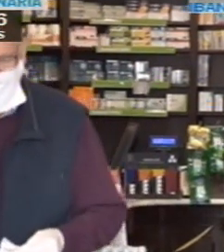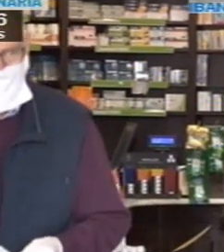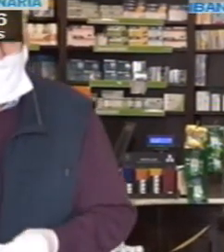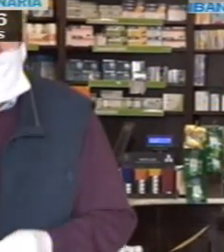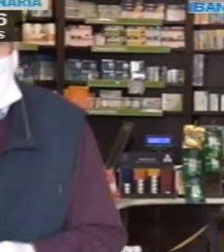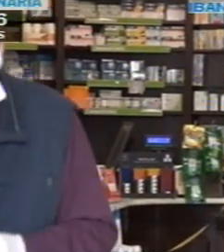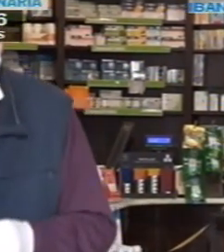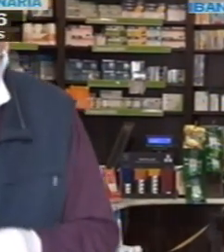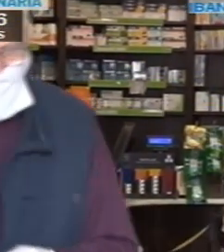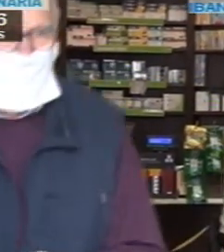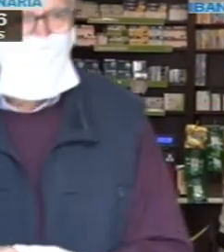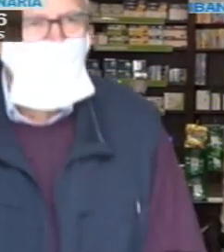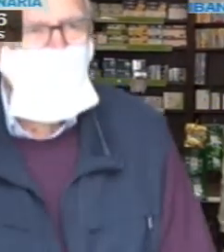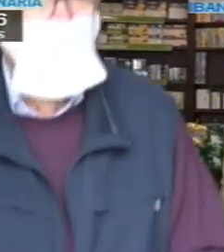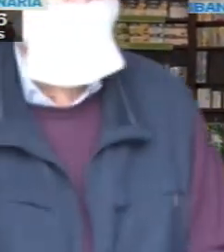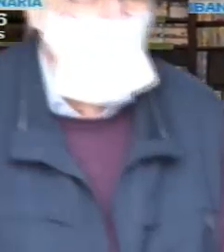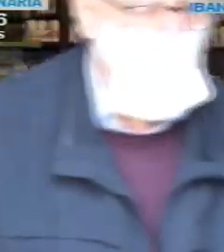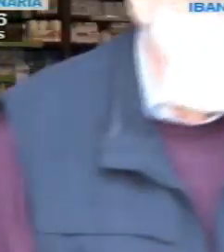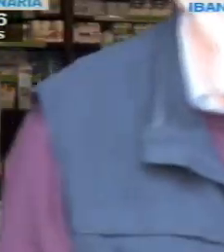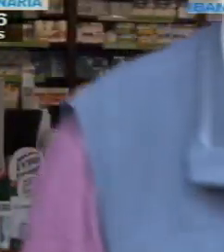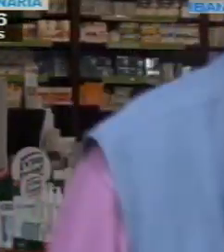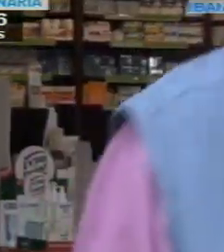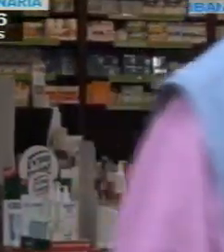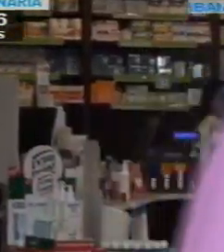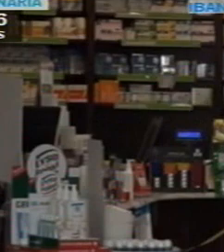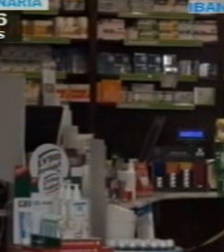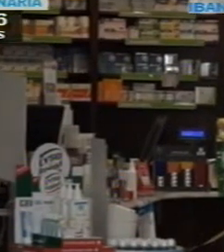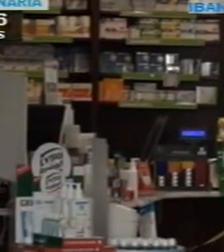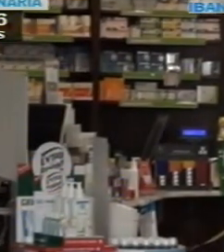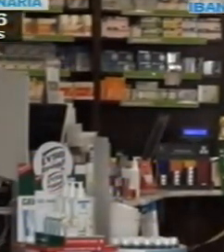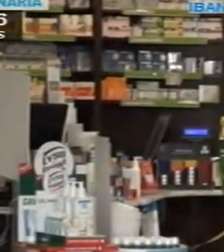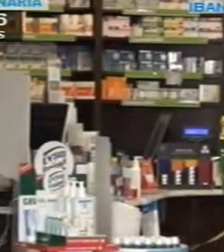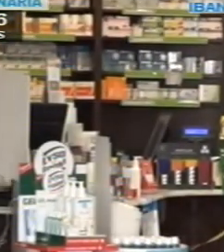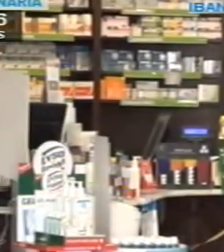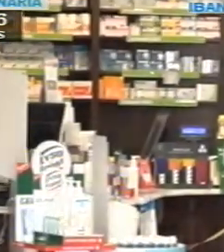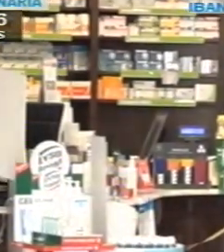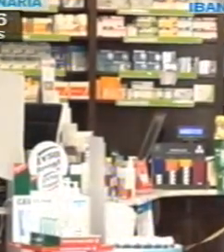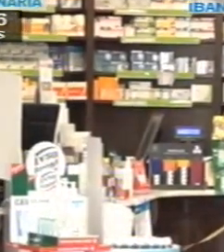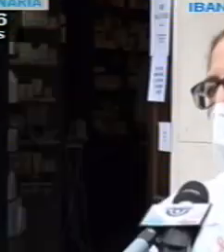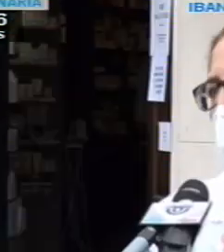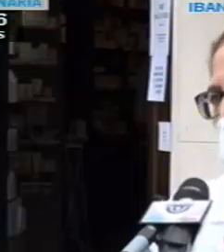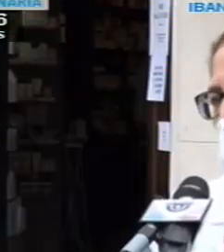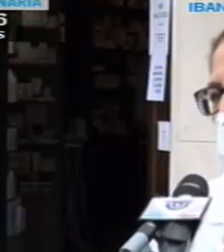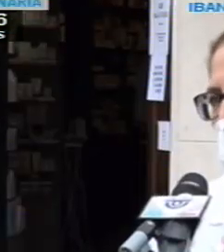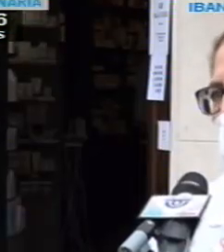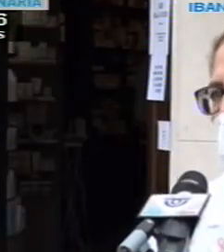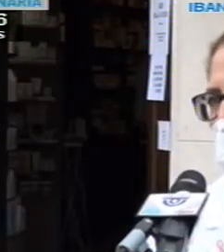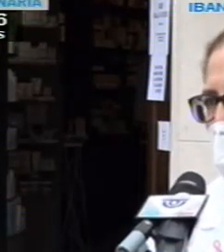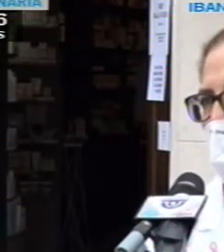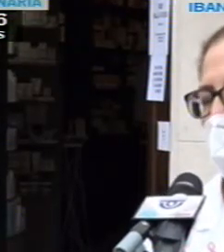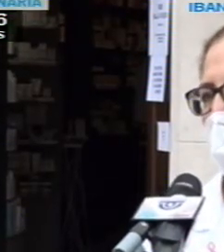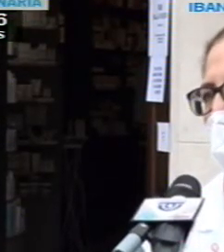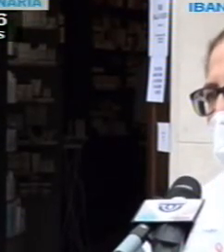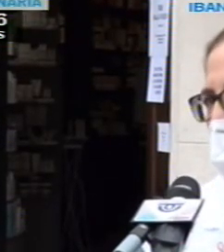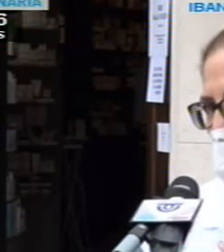oltre al mantenimento delle buone pratiche che ormai conosciamo, si aggiungono la cura della propria persona, il movimento, ma non solo. Nell'eventualità che non